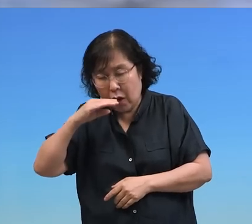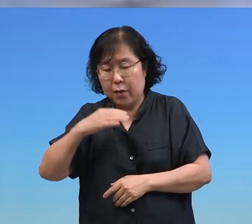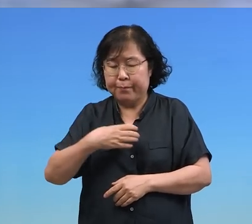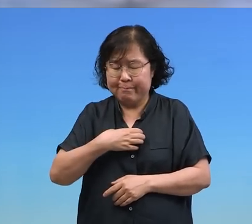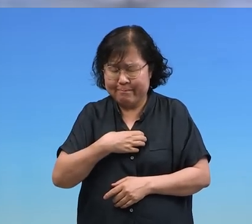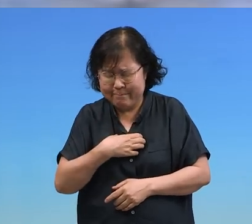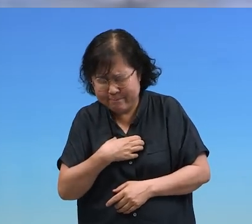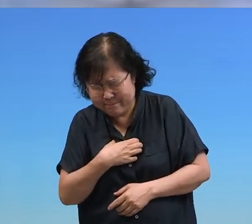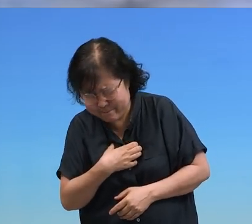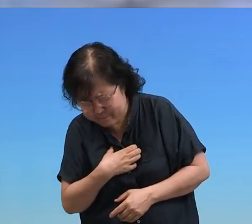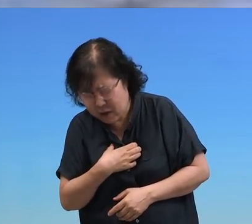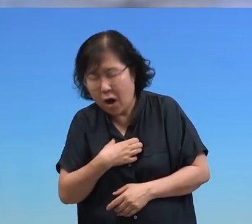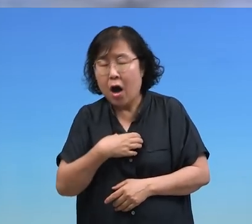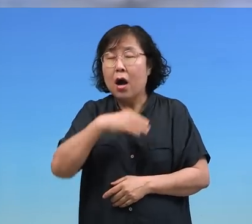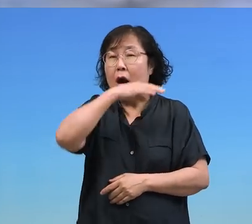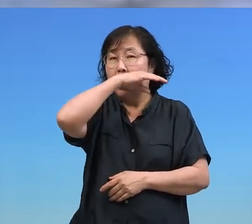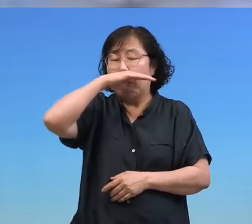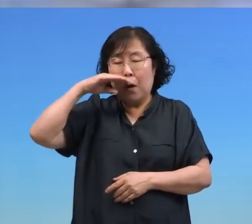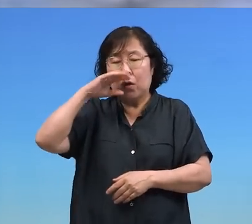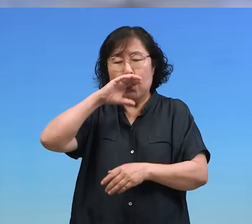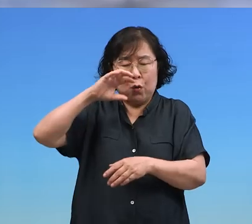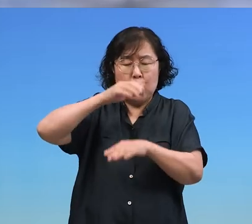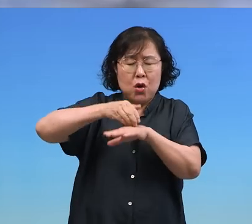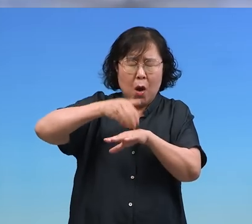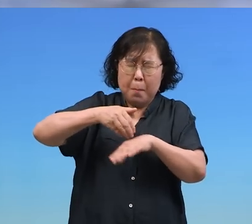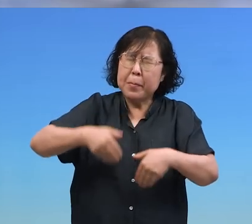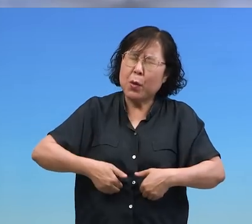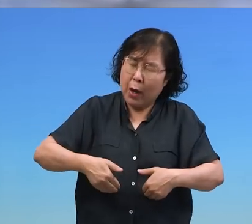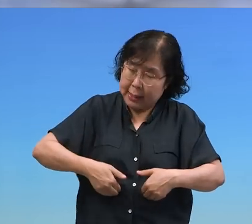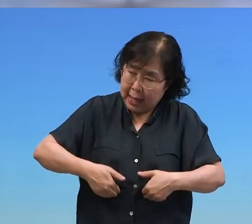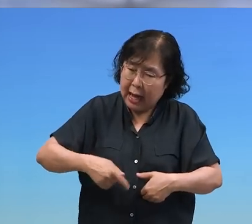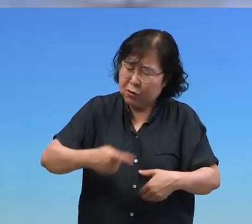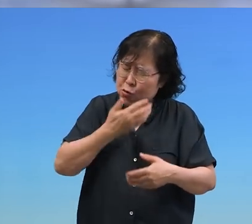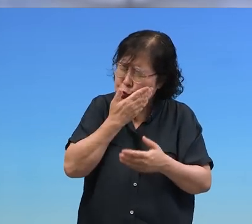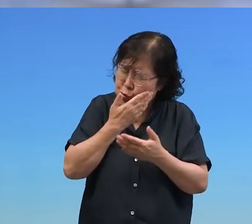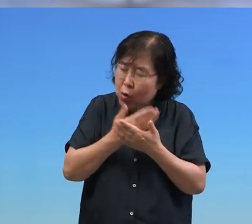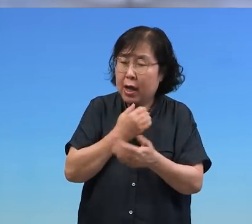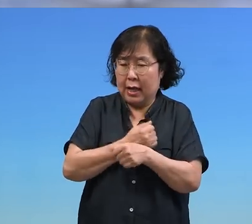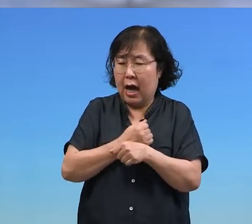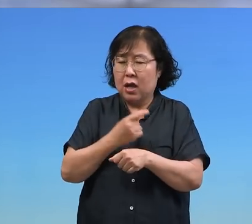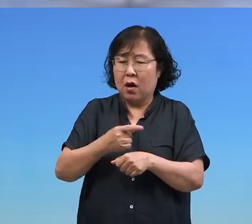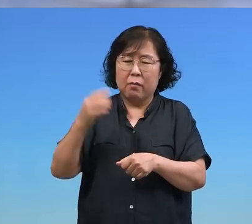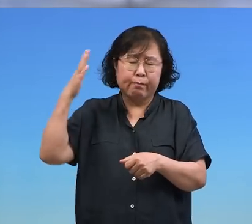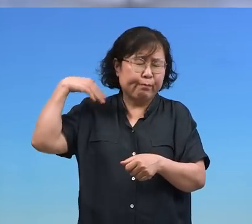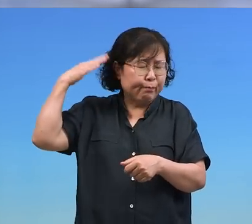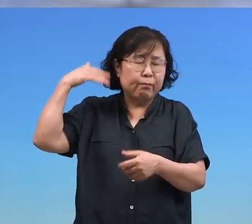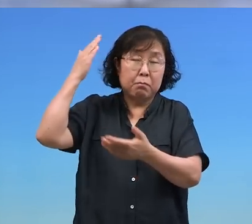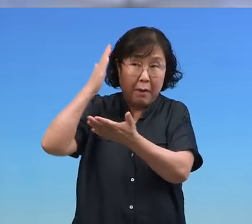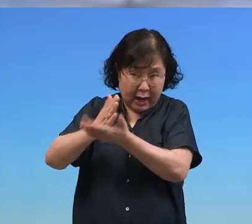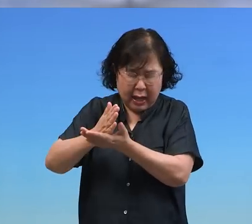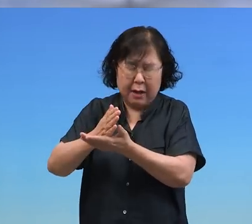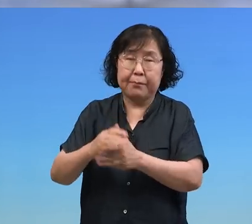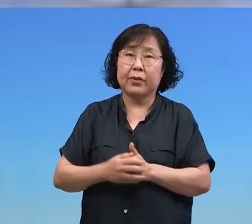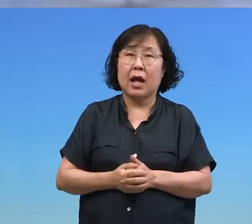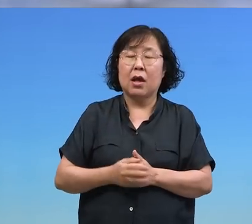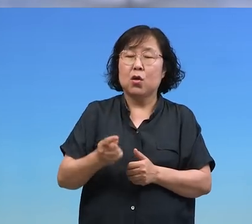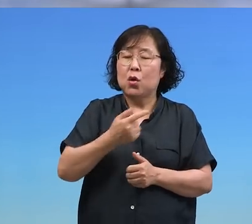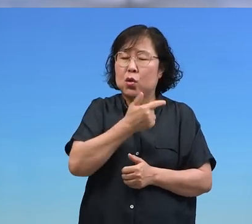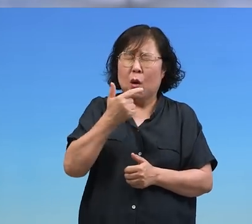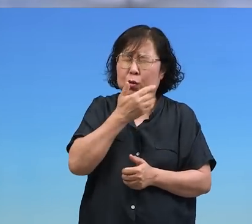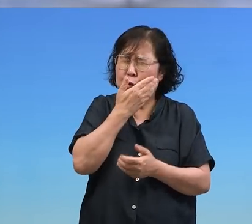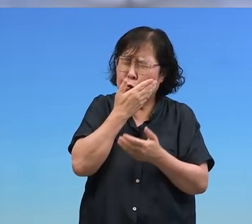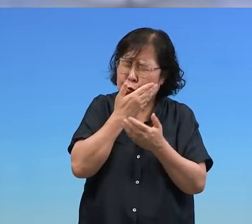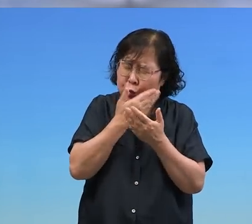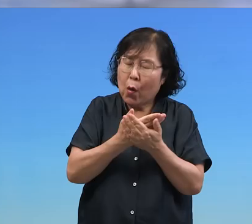중요한지 모른다 그렇게 권면하고는 이 말이 흘려들으면 안 돼 이게 너무너무 중요한